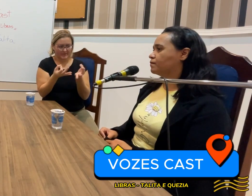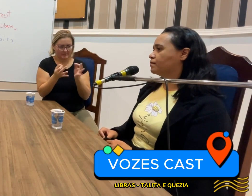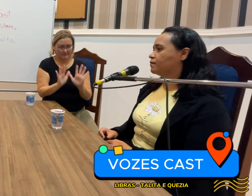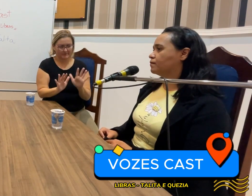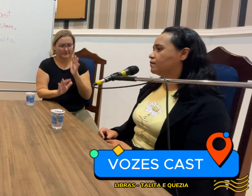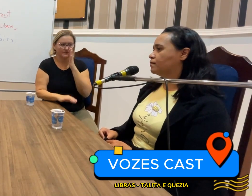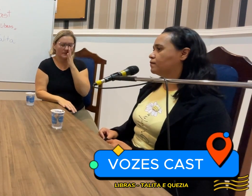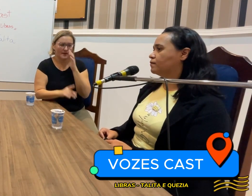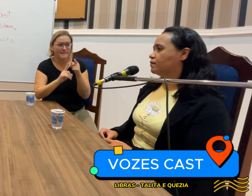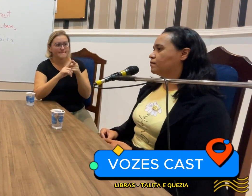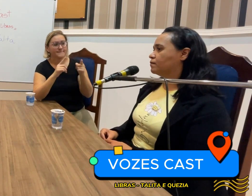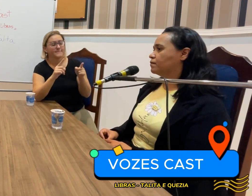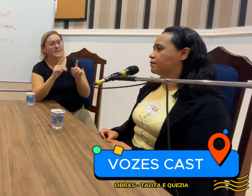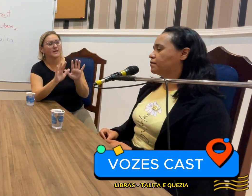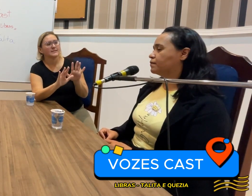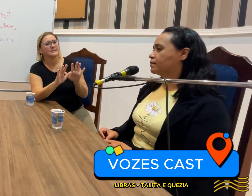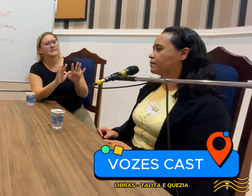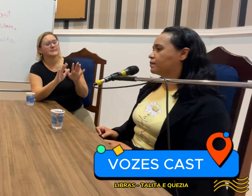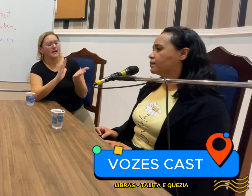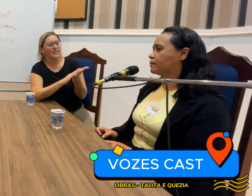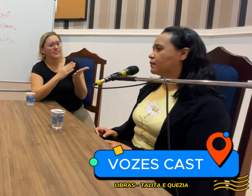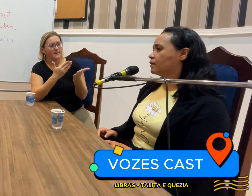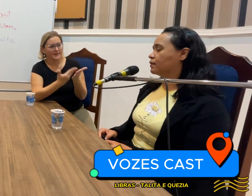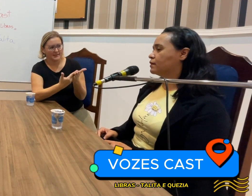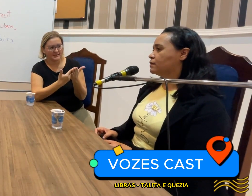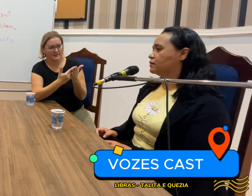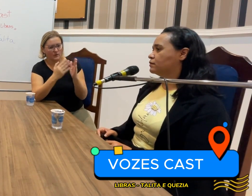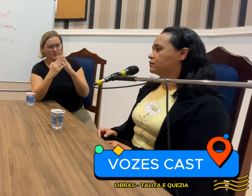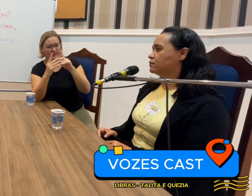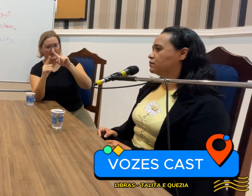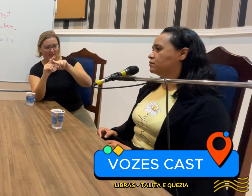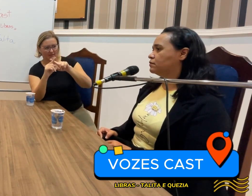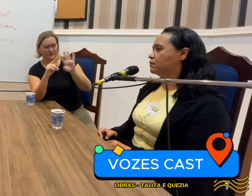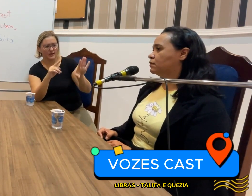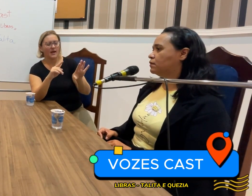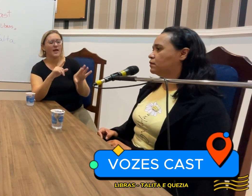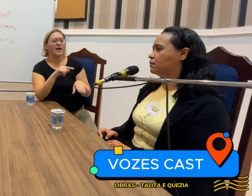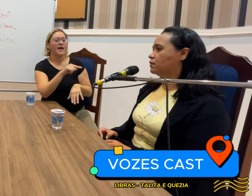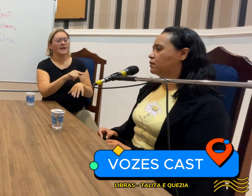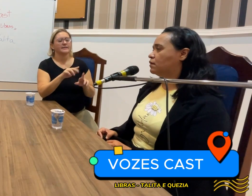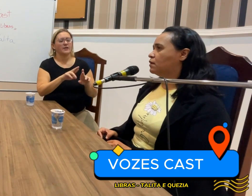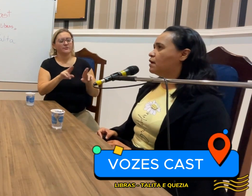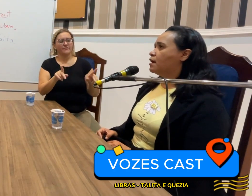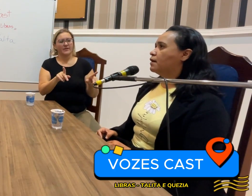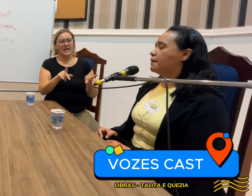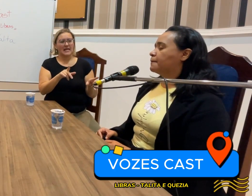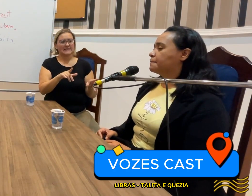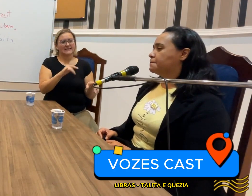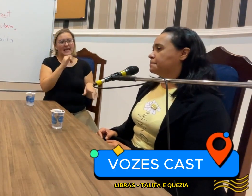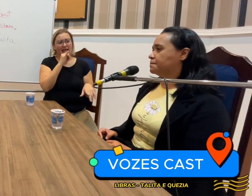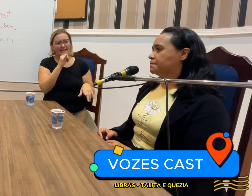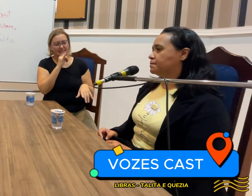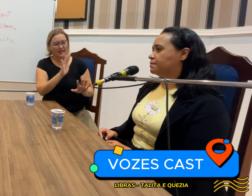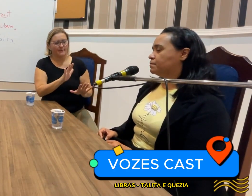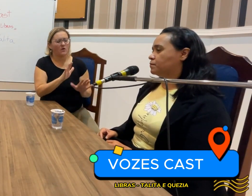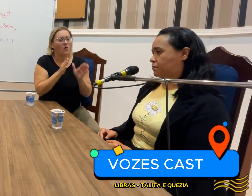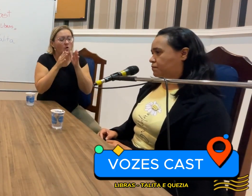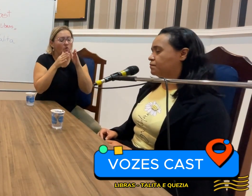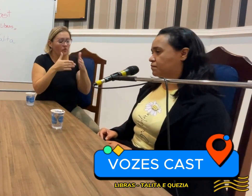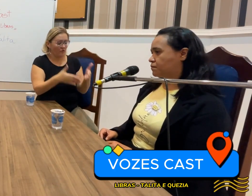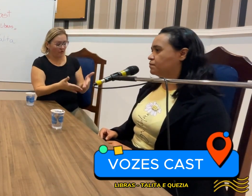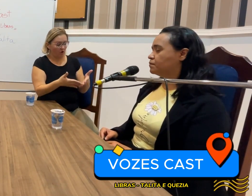quando ele faz essa interpretação na igreja. Existe essa diferença também em Libras? O foco mais